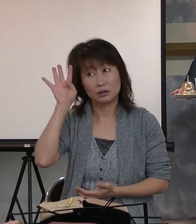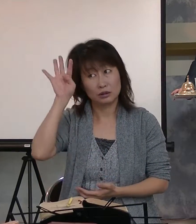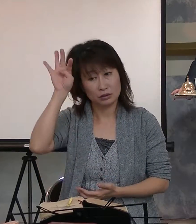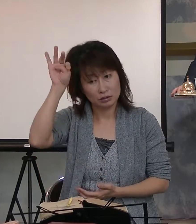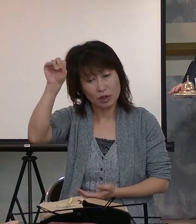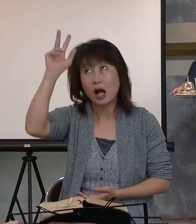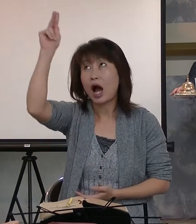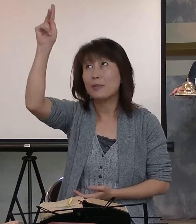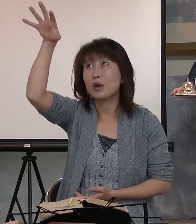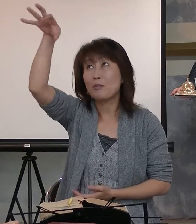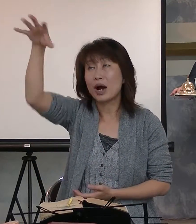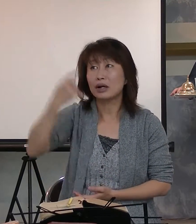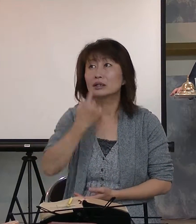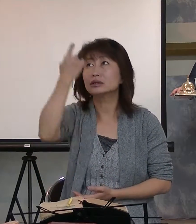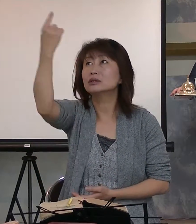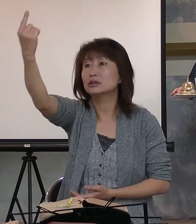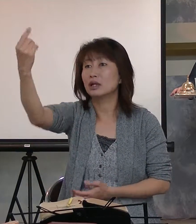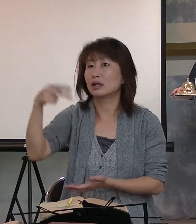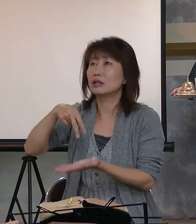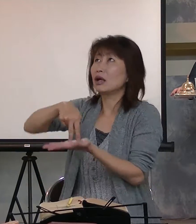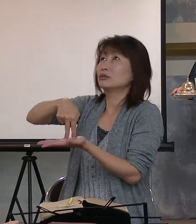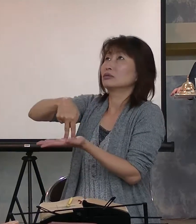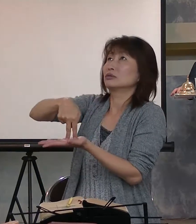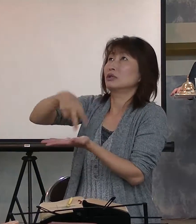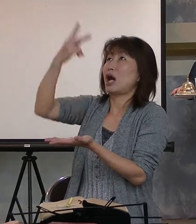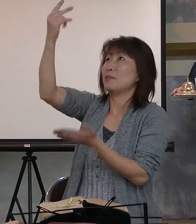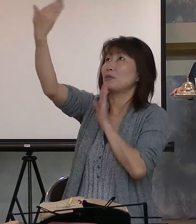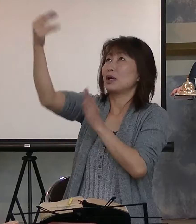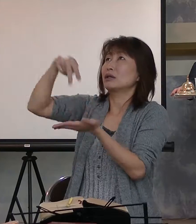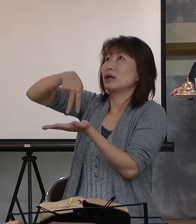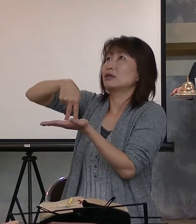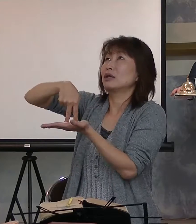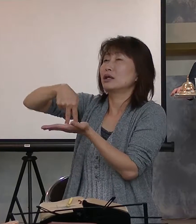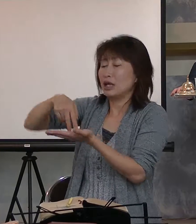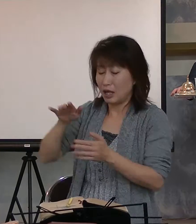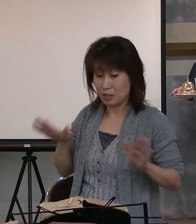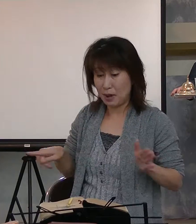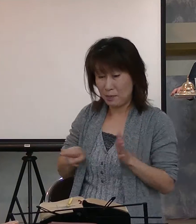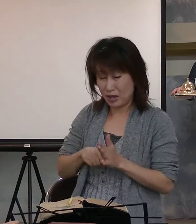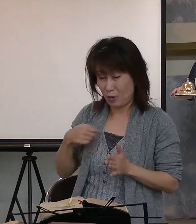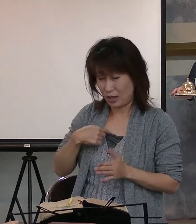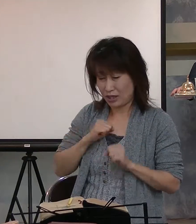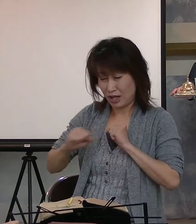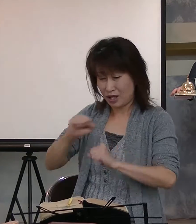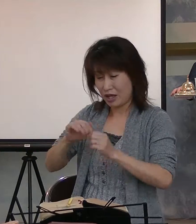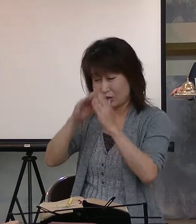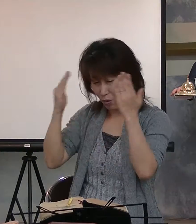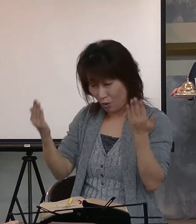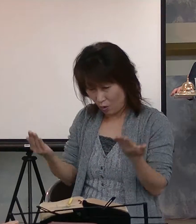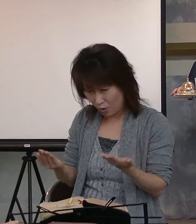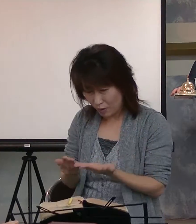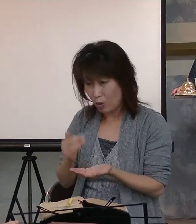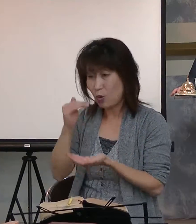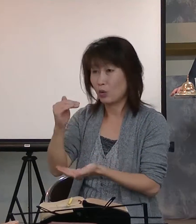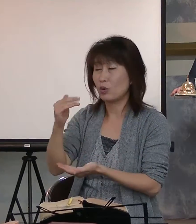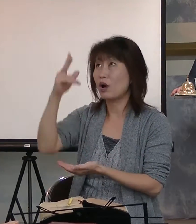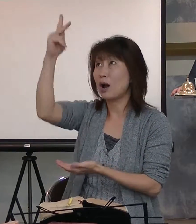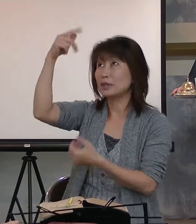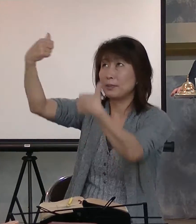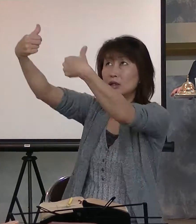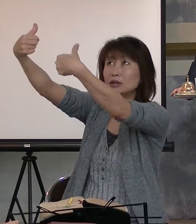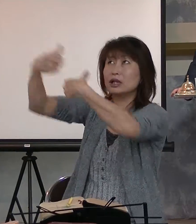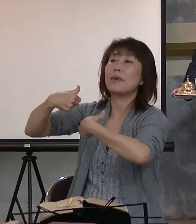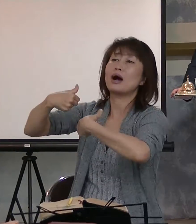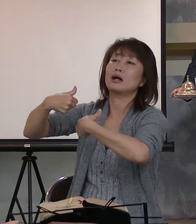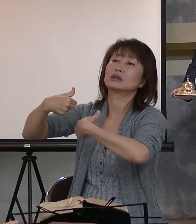って我々がやったことに対して全ての神の裁きがある。